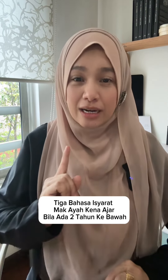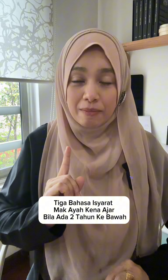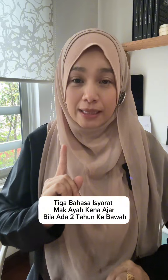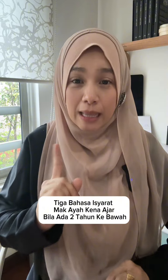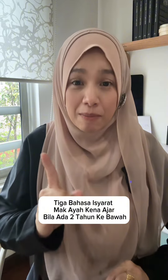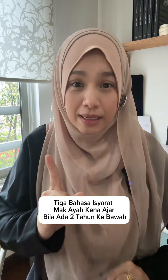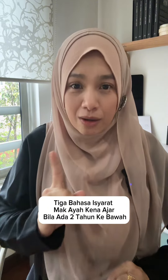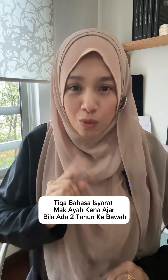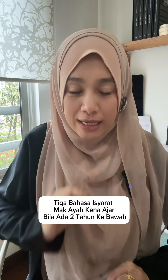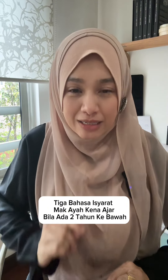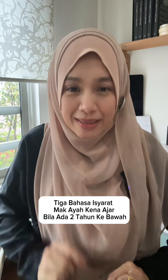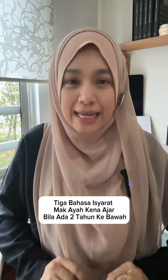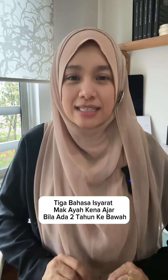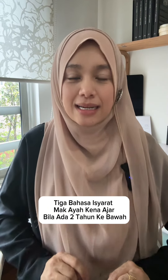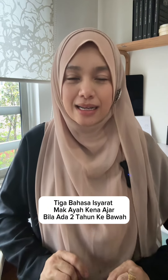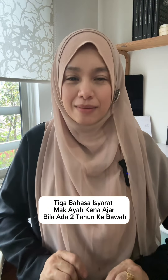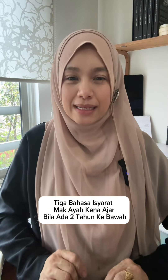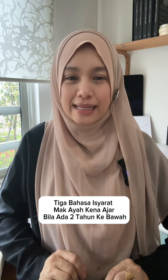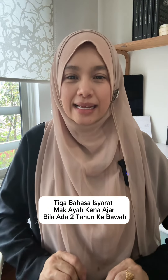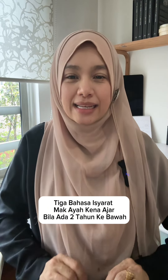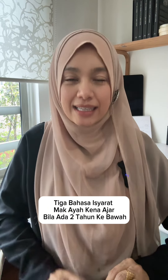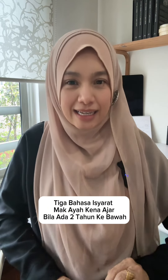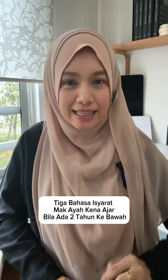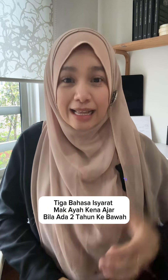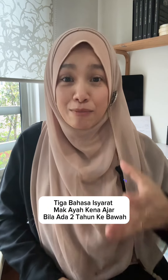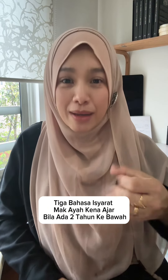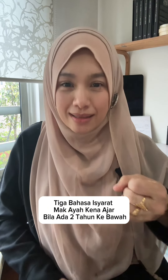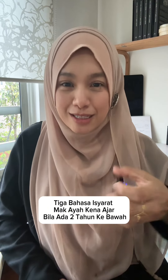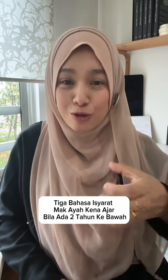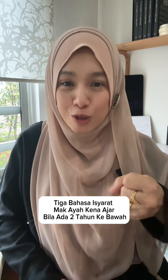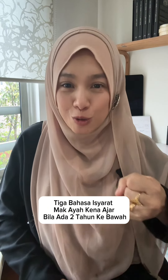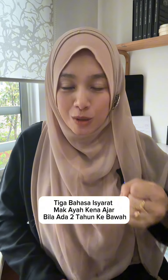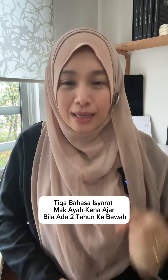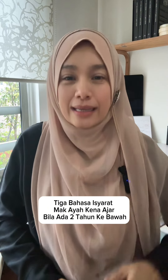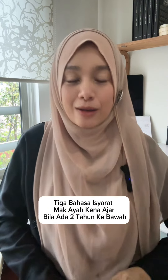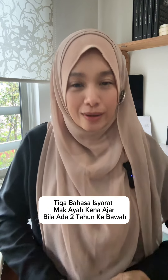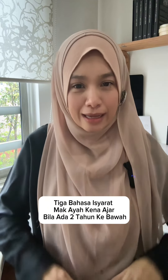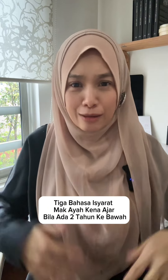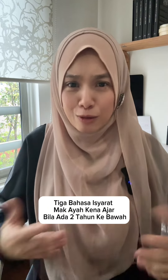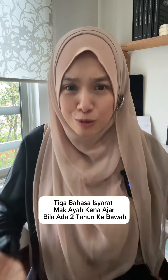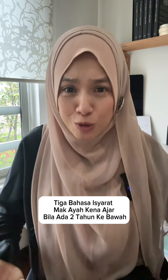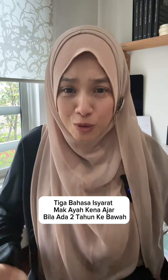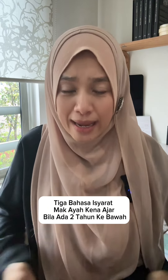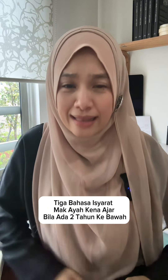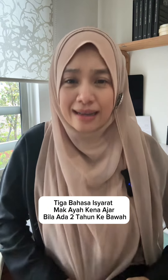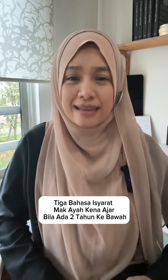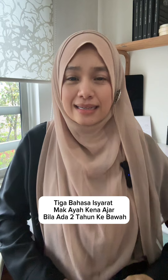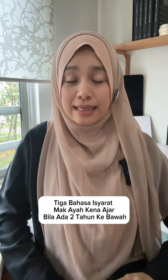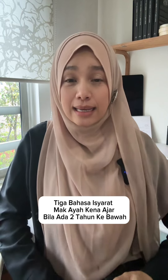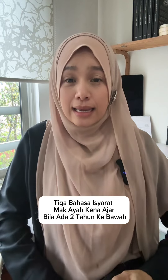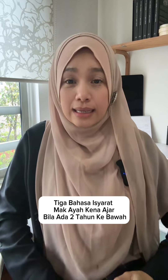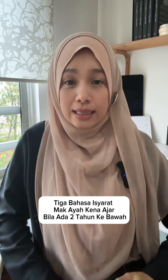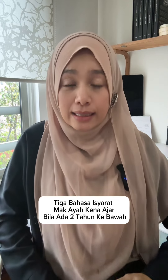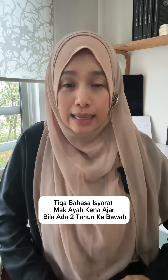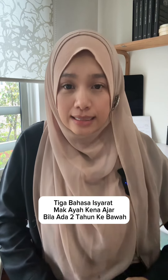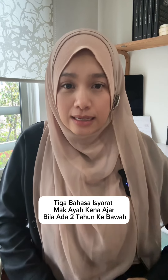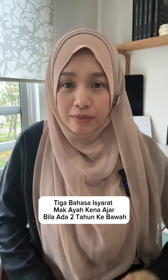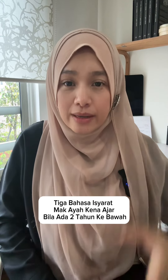pertama yang wajib kita ajarkan kepada anak-anak kita adalah milk susu kita tahu anak-anak minum susu kan Ha jadi kita kena ajar mereka